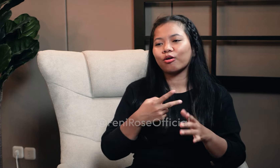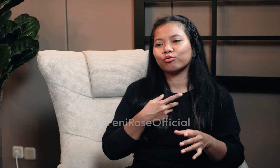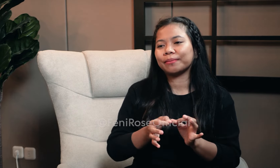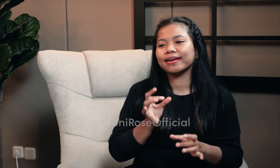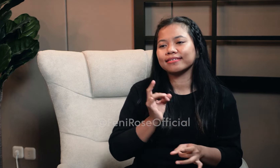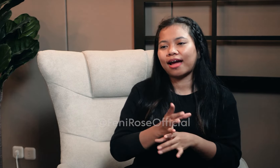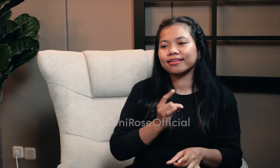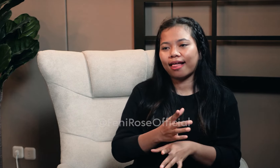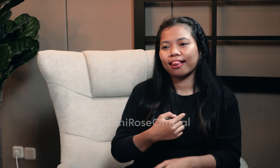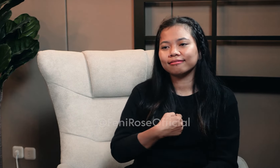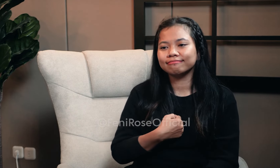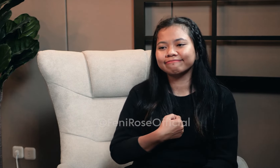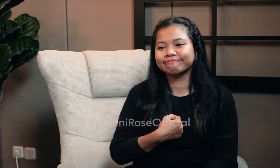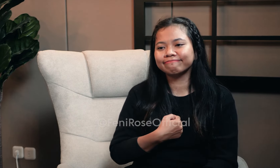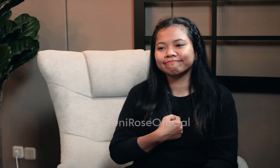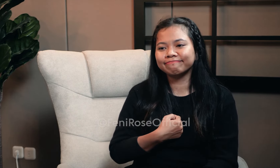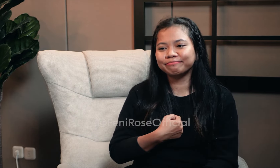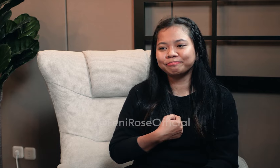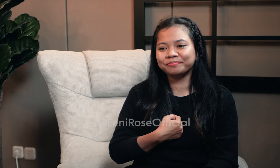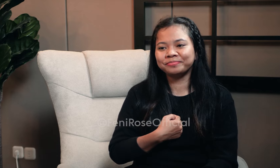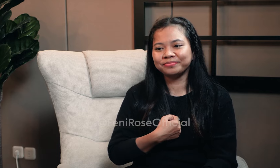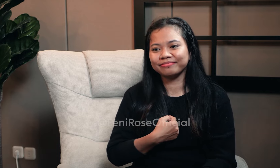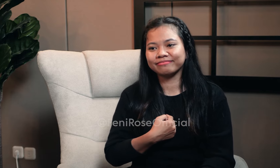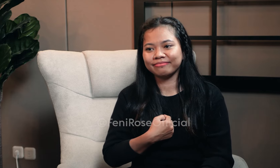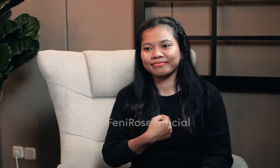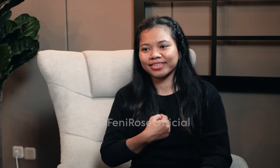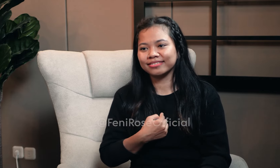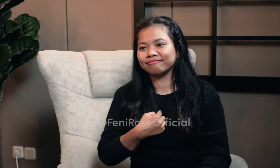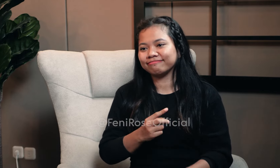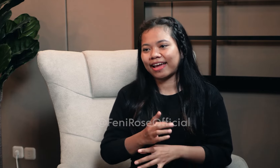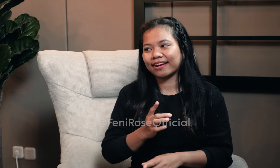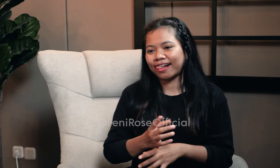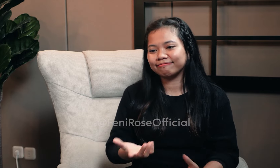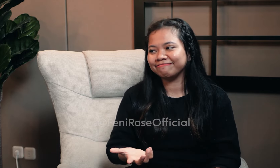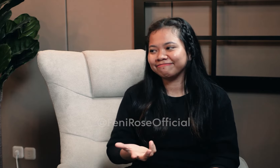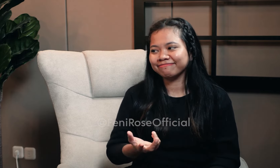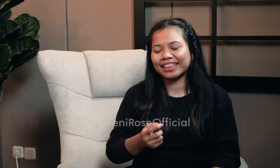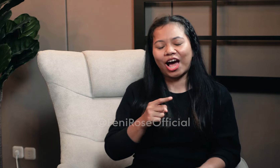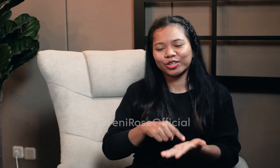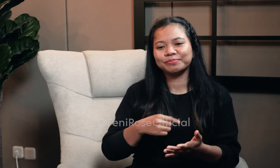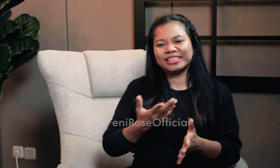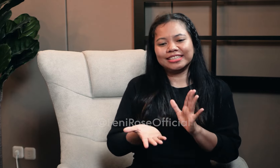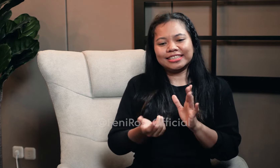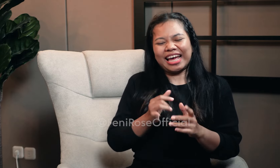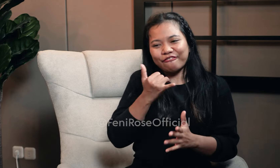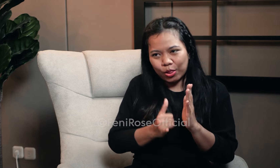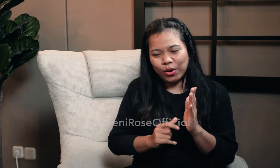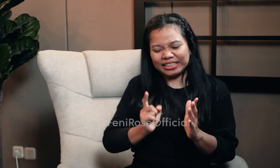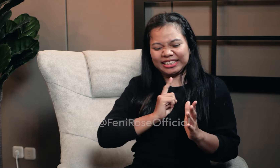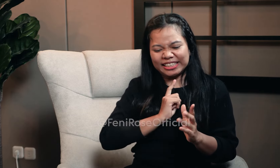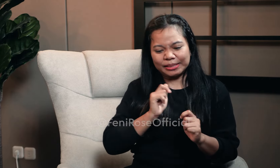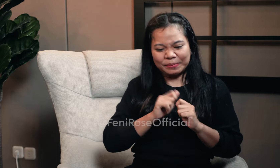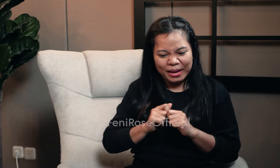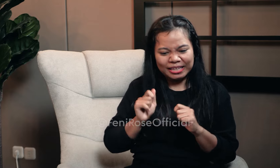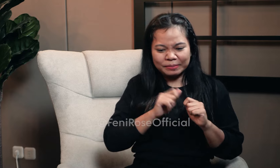ada beberapa kalau misalkan teman-teman tuling enggak apa Otomatis saya menjadi juru bahasa isyarat yang gagal seperti itu Nah Saya